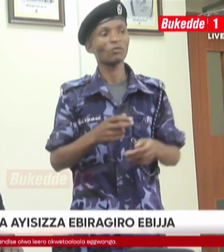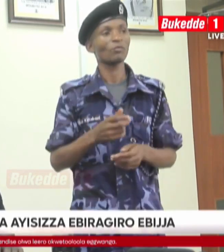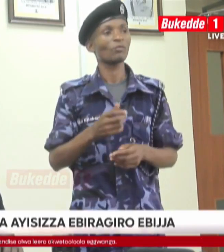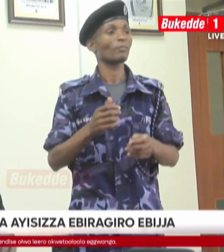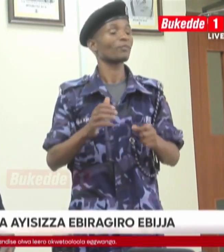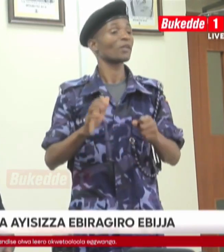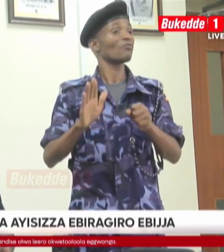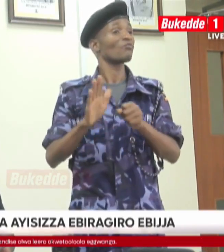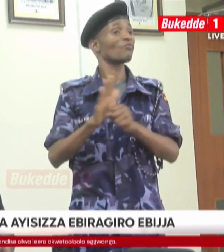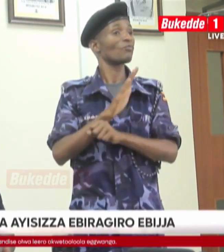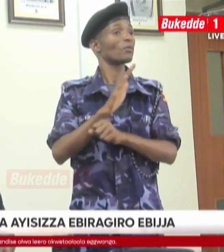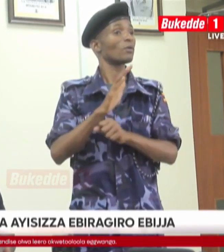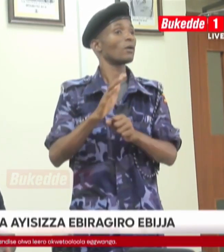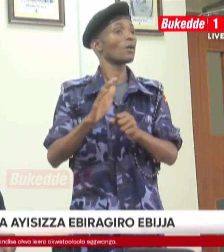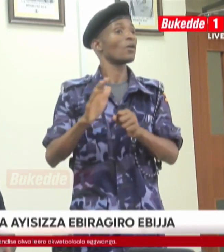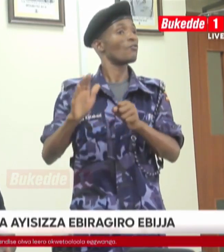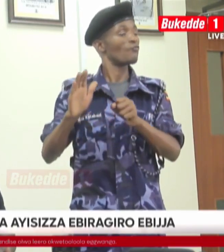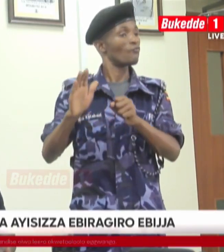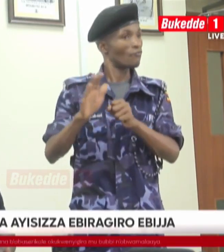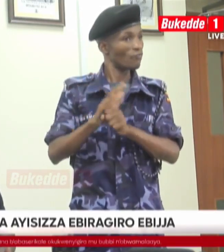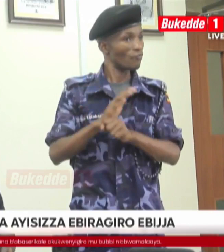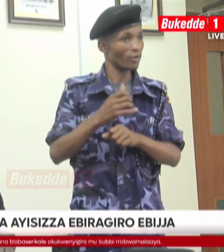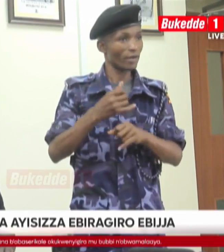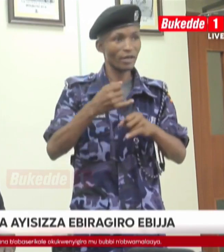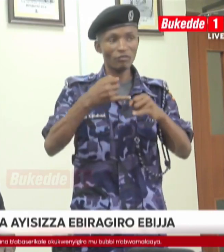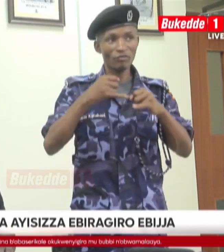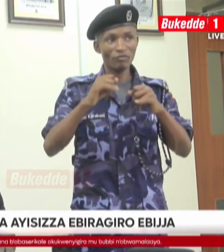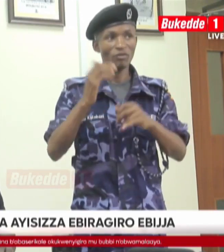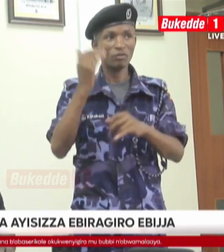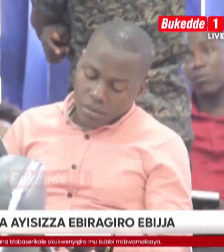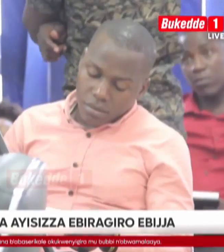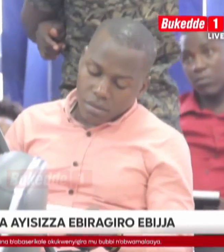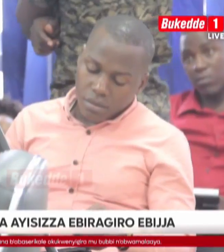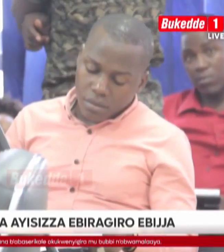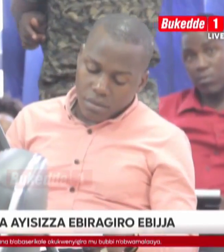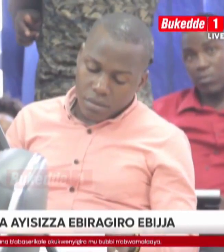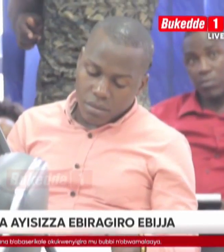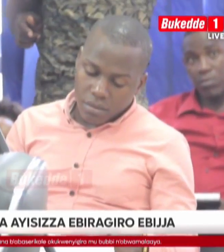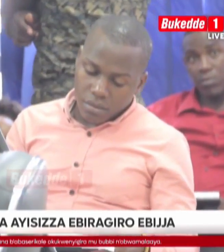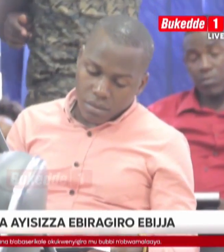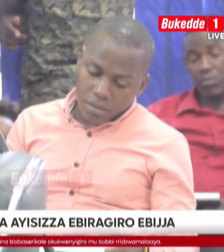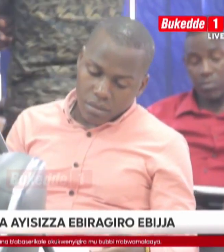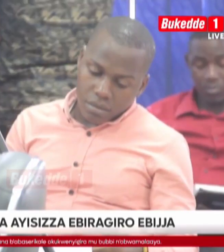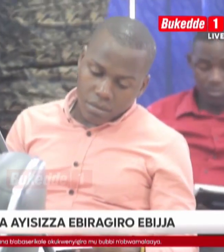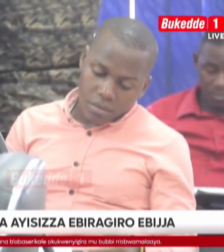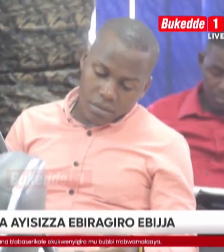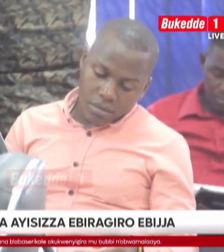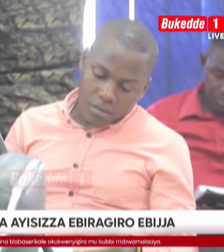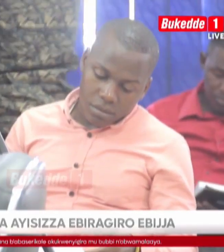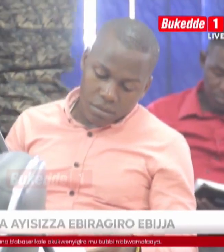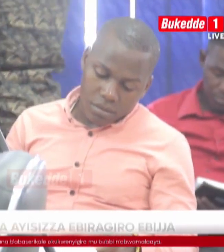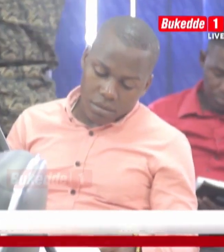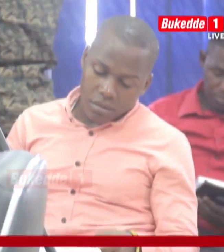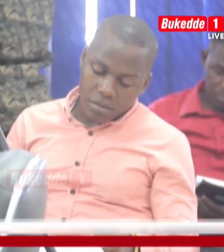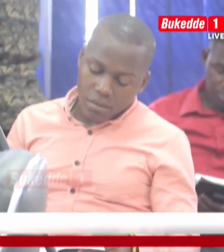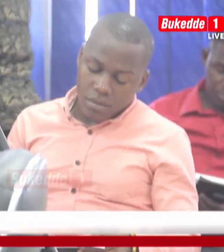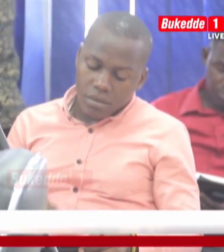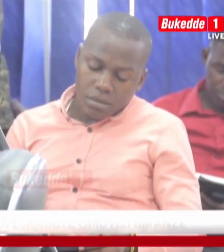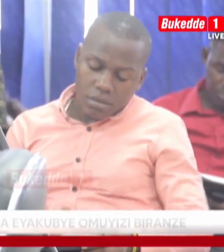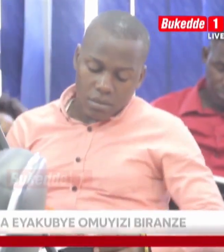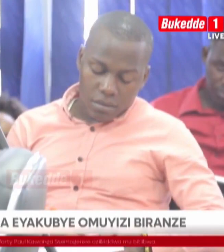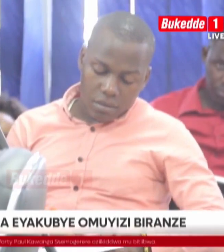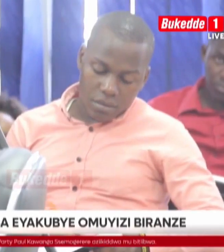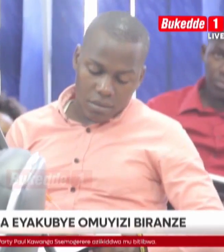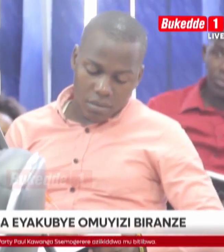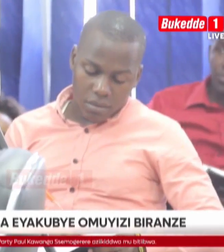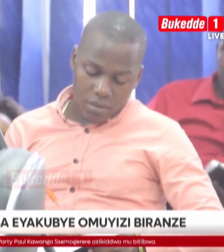kituukiriza obwenkanya mu cases zaabwe zino. Ategeezezza nga bwe baliko n'omusomesa omulala gwe banoonyerezaako